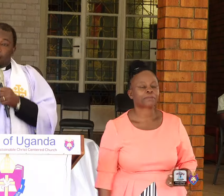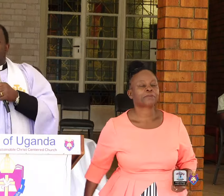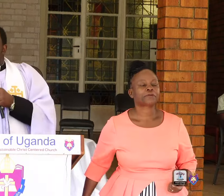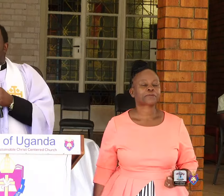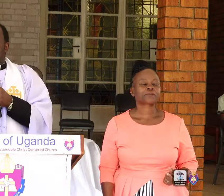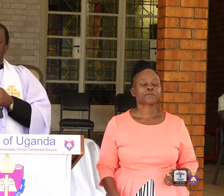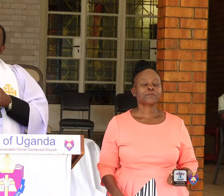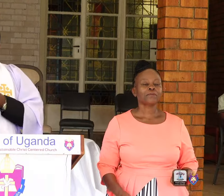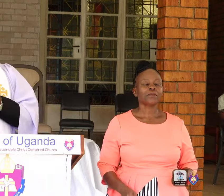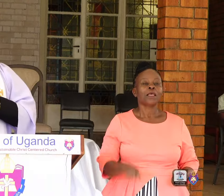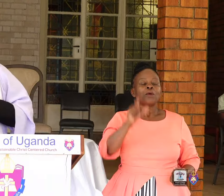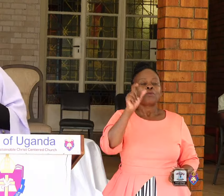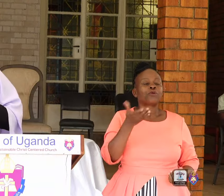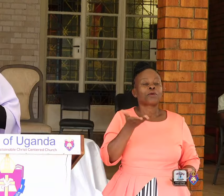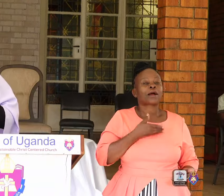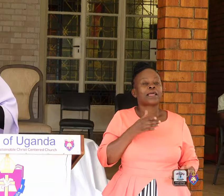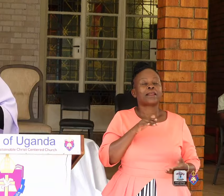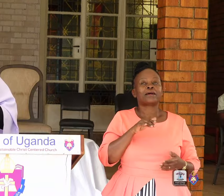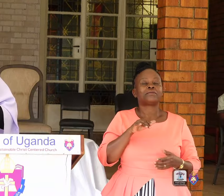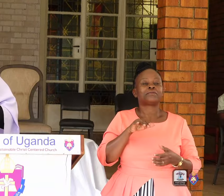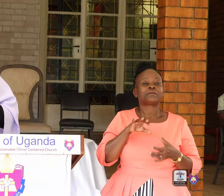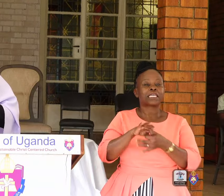nga buli omu alina kye yeekwasa